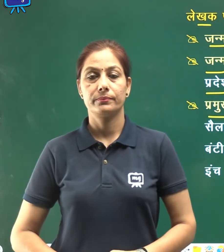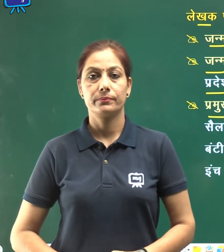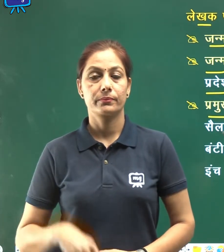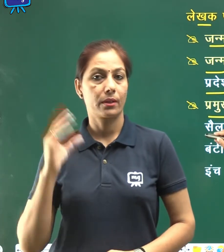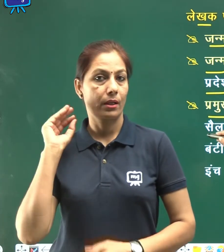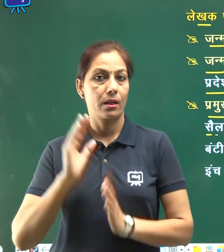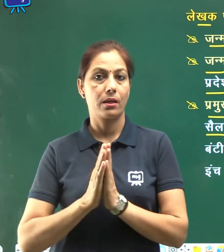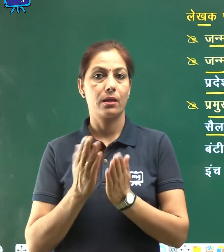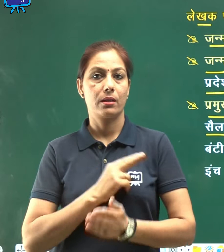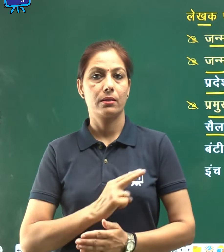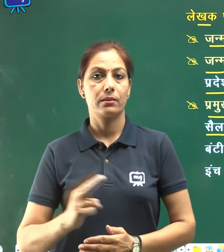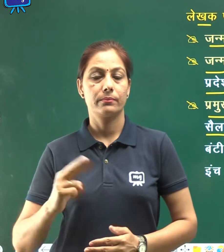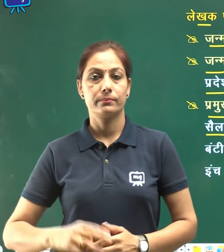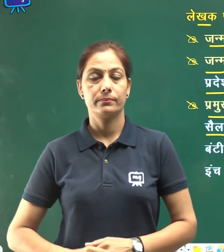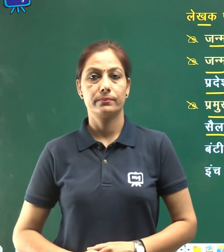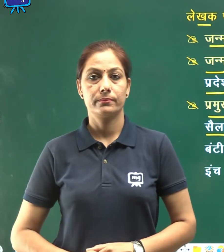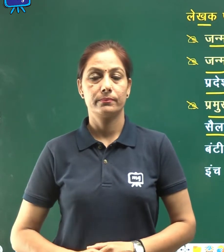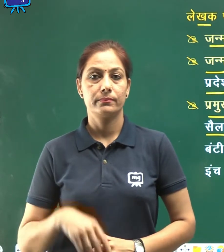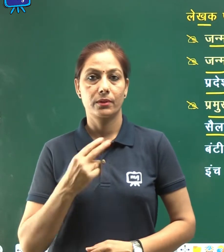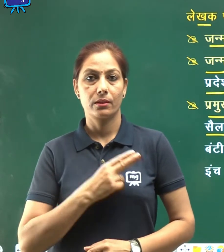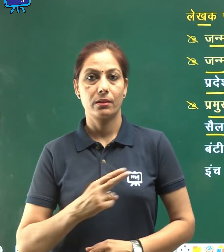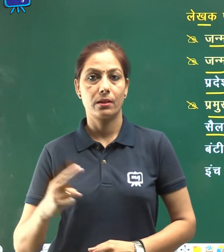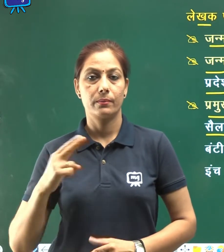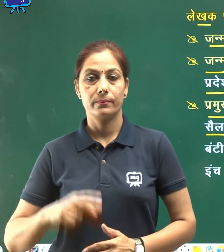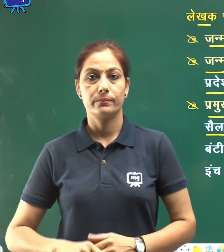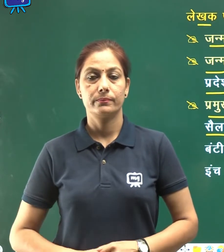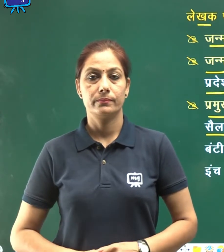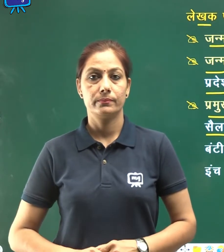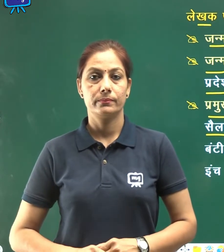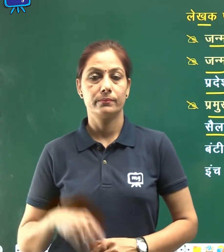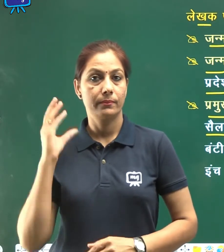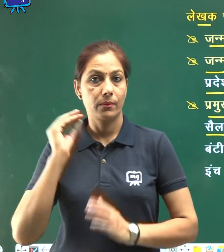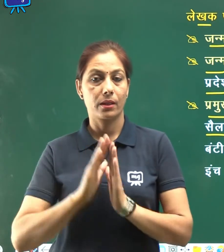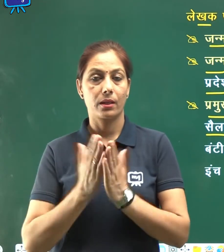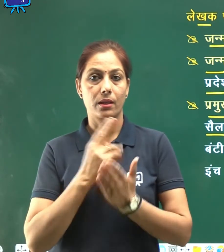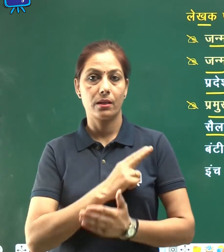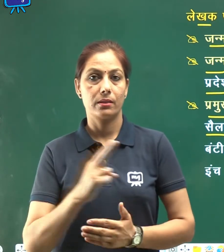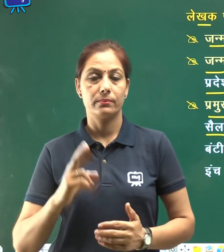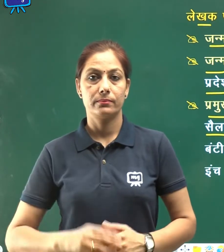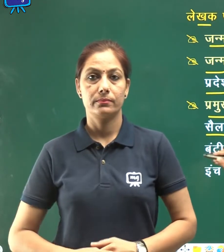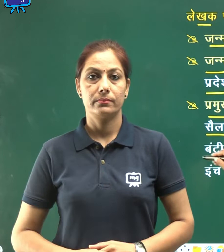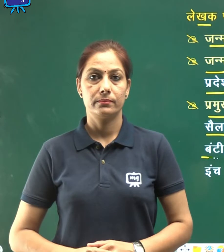एक प्लेट सैलाब, मैं हार गई, आपका बंटी,